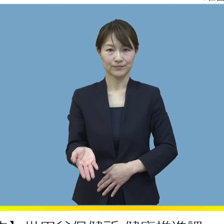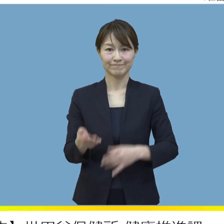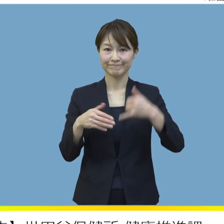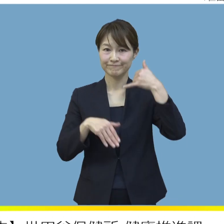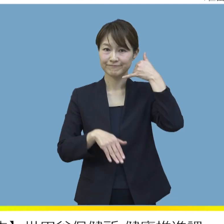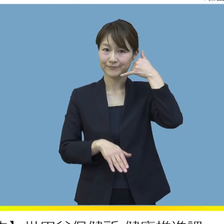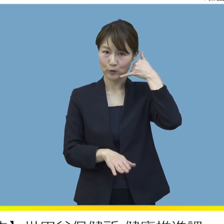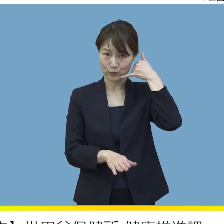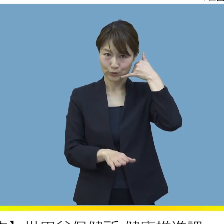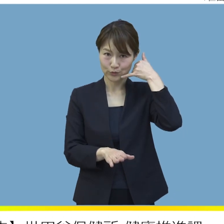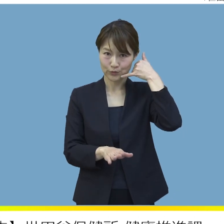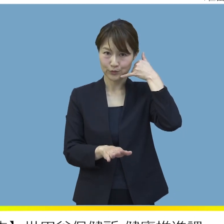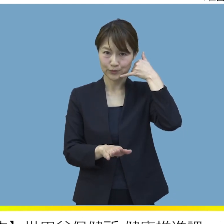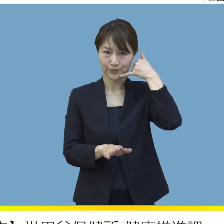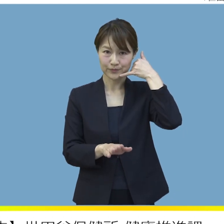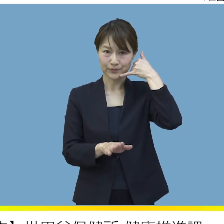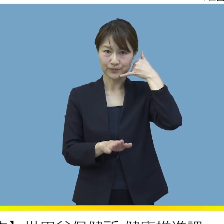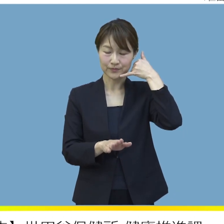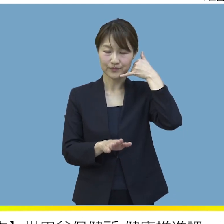ファクシミリ